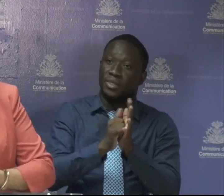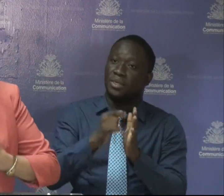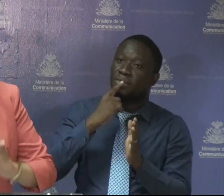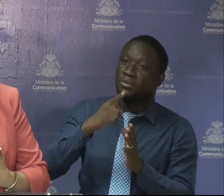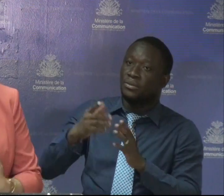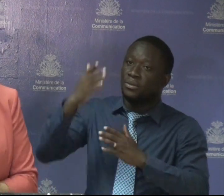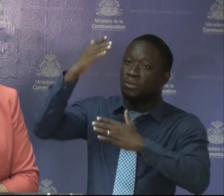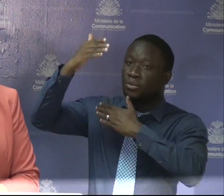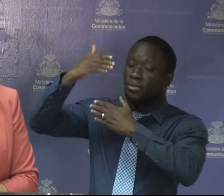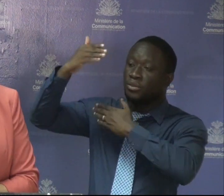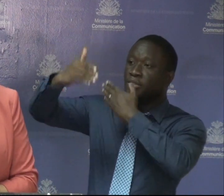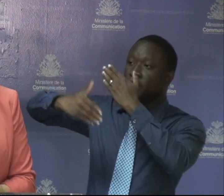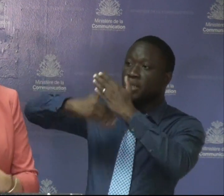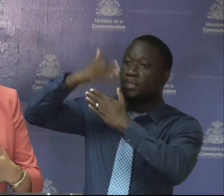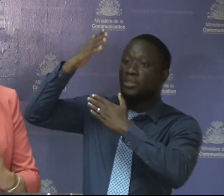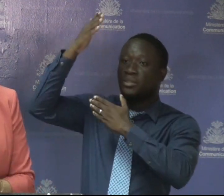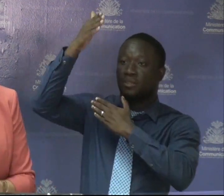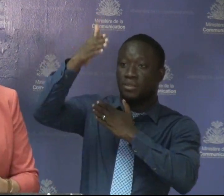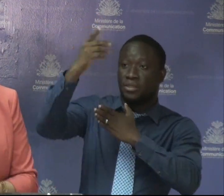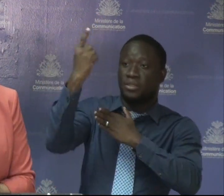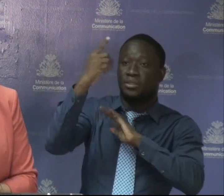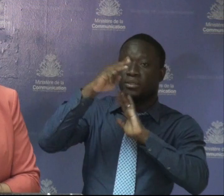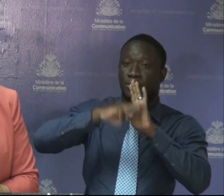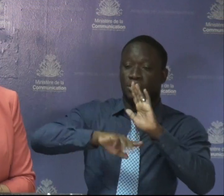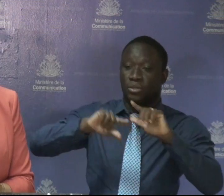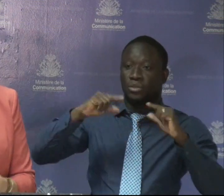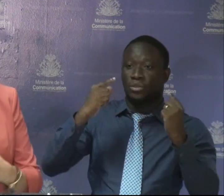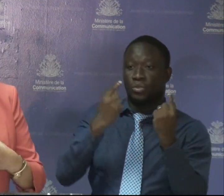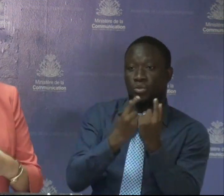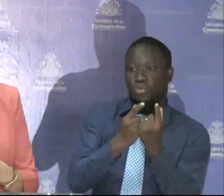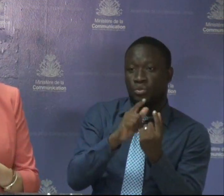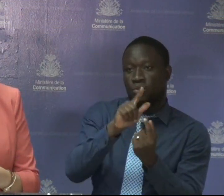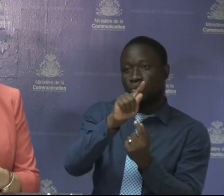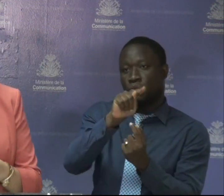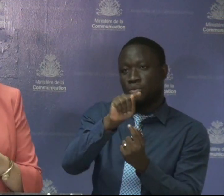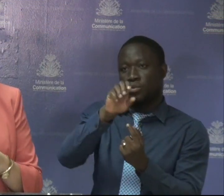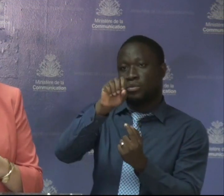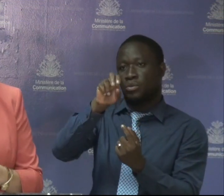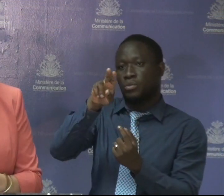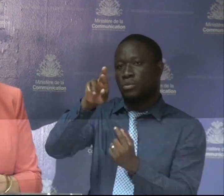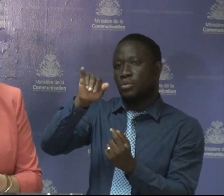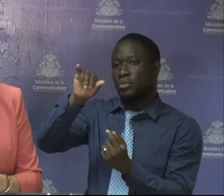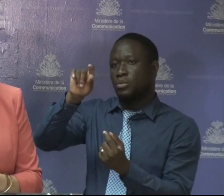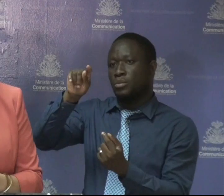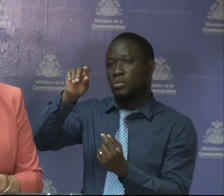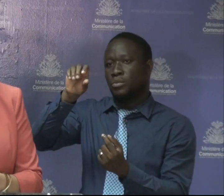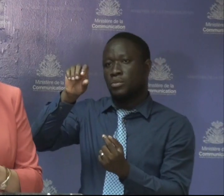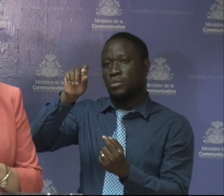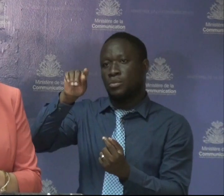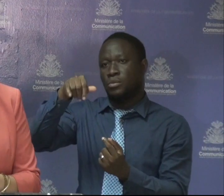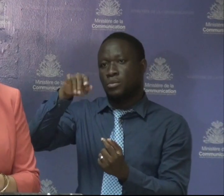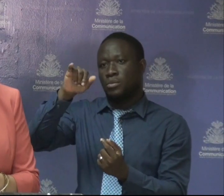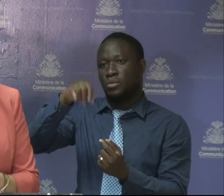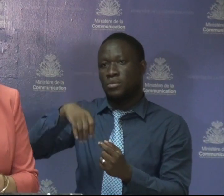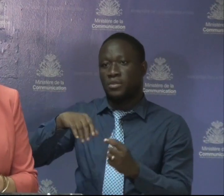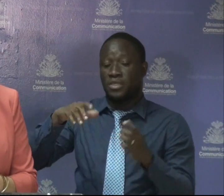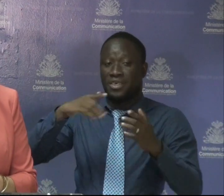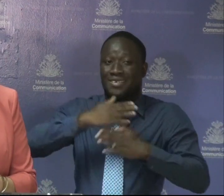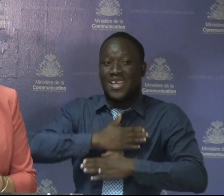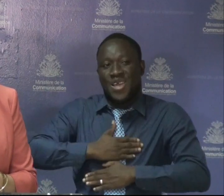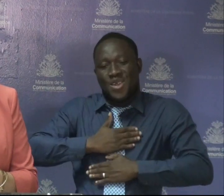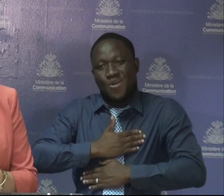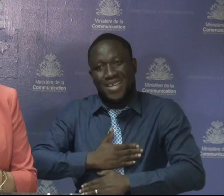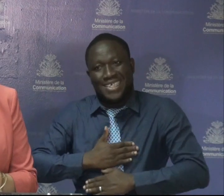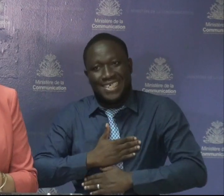non, de génération, ça a lui-même qui a venu. C'est seul secteur, parce que ça se réfère au loisir. Loisir, ouais, son bagage